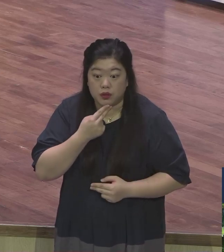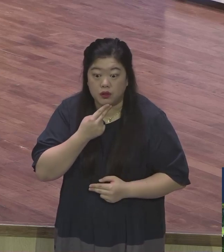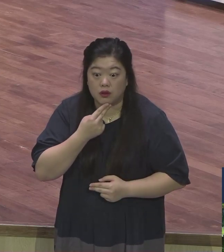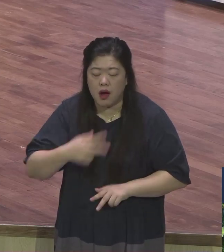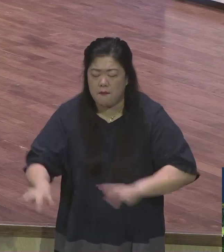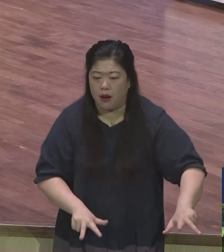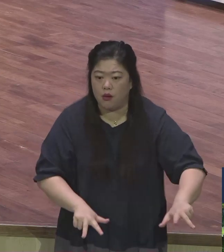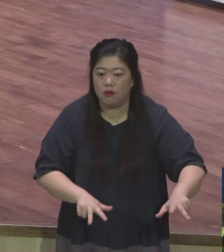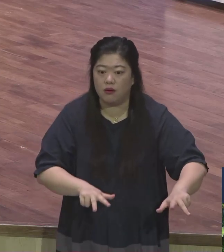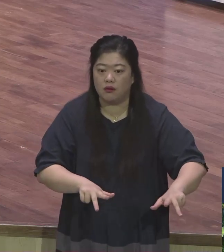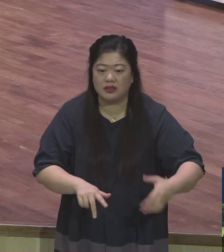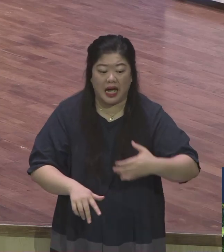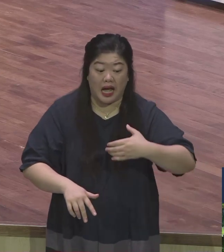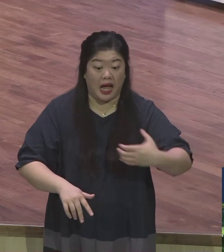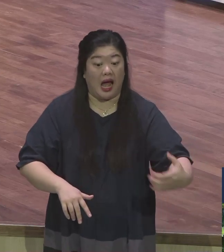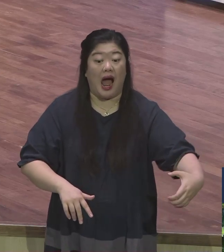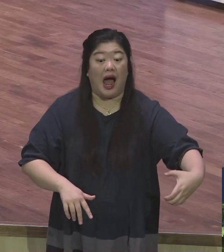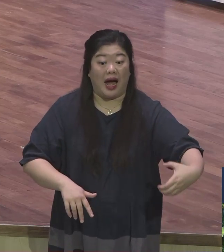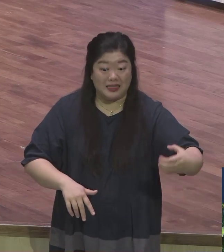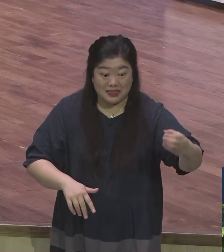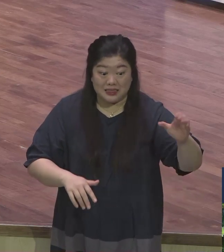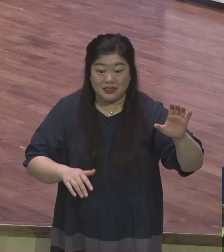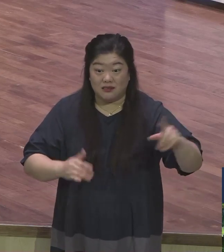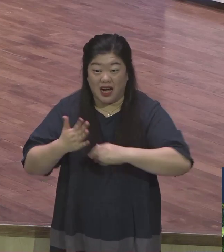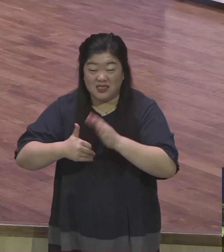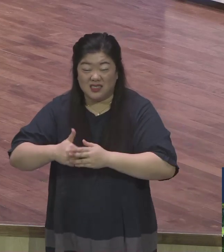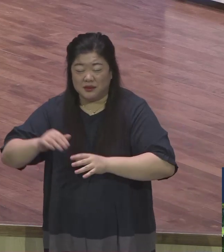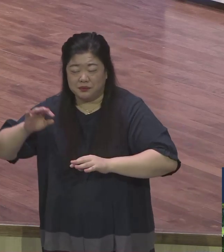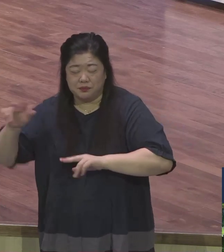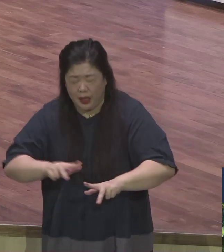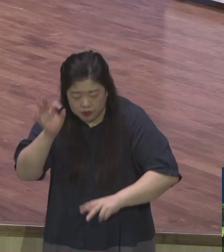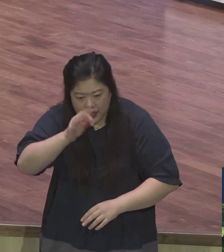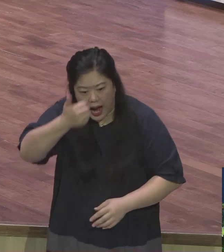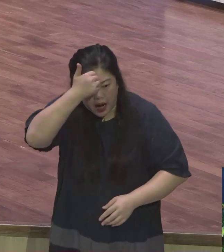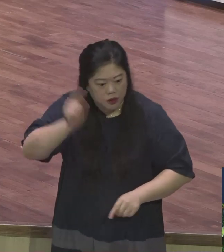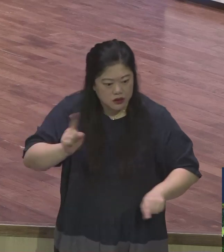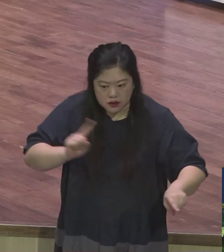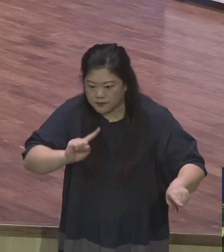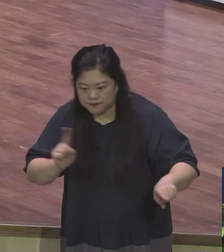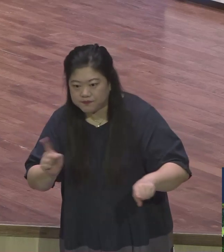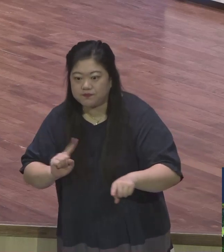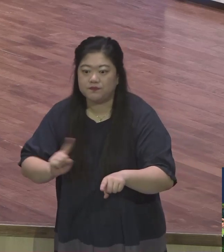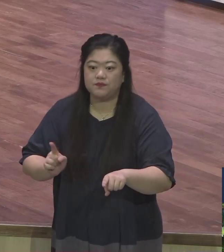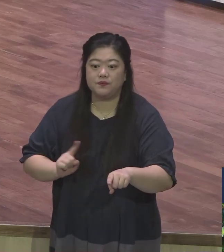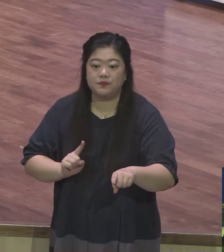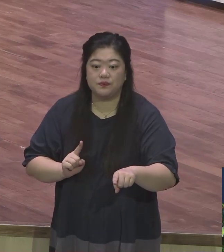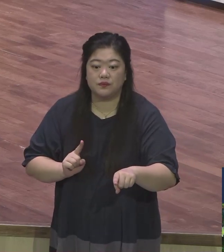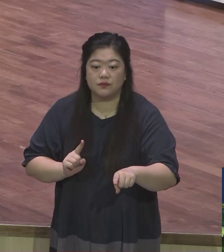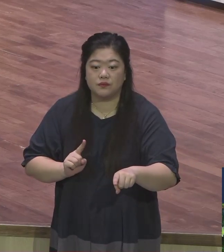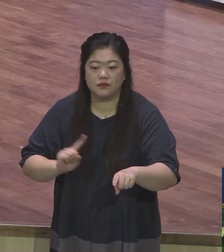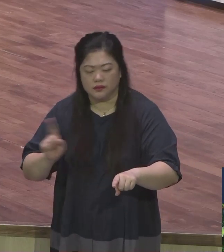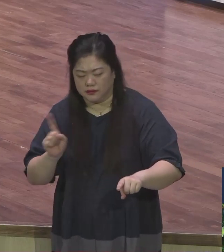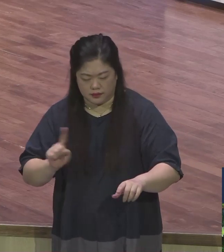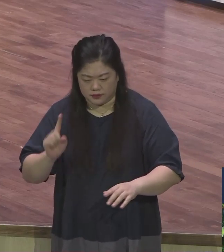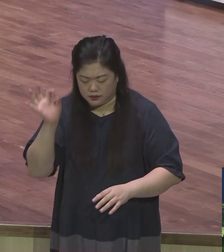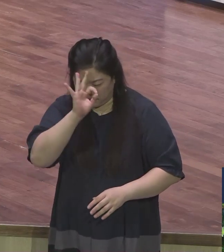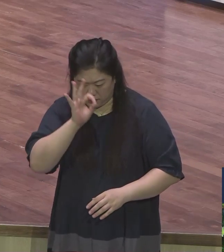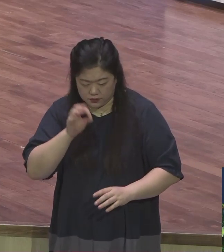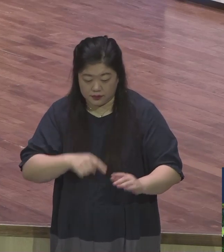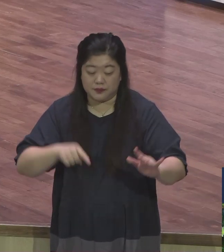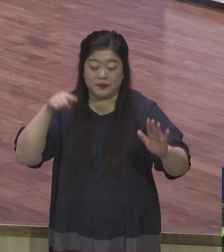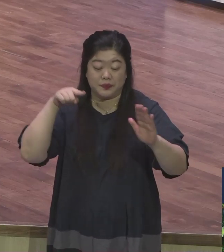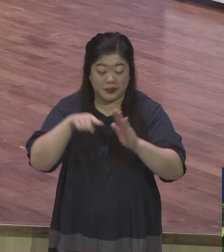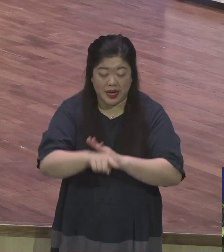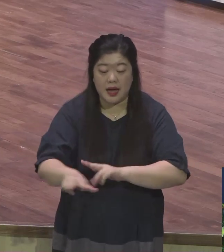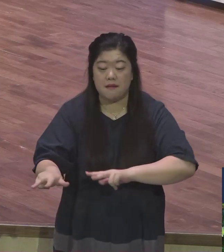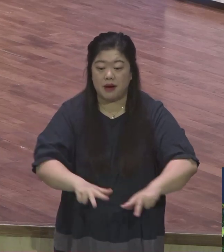찾습니다. 아담아 너 어디있냐 두려워서 숨은 나이다 찾아갑니다. 적시로 해결해